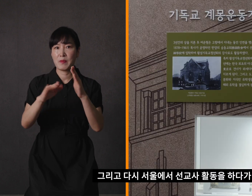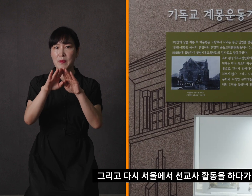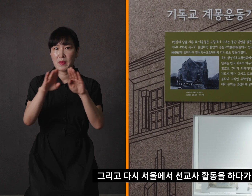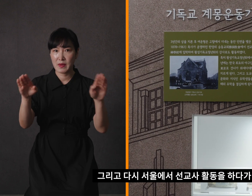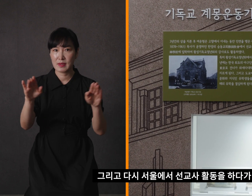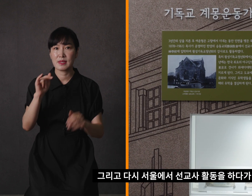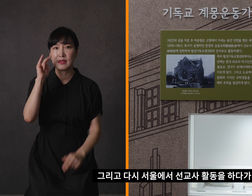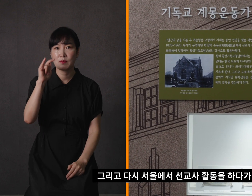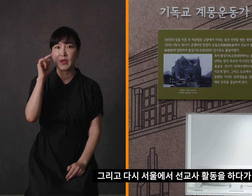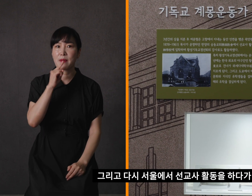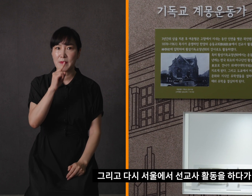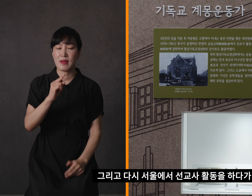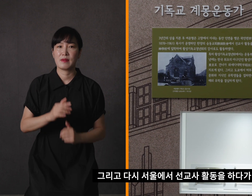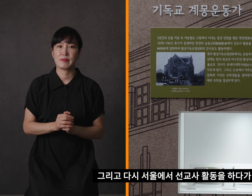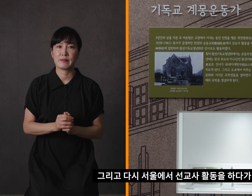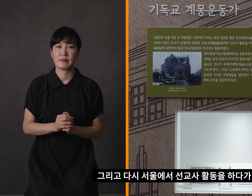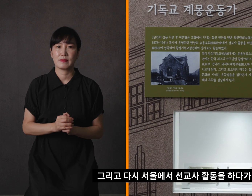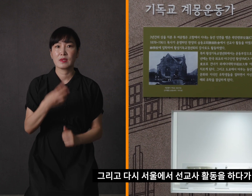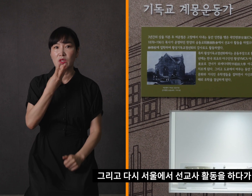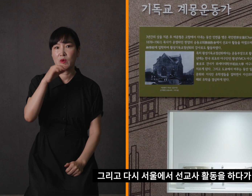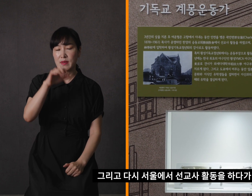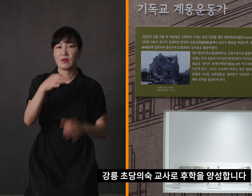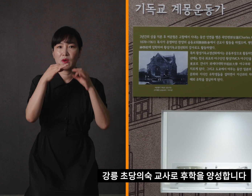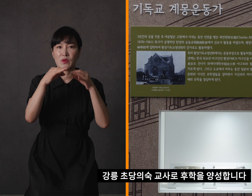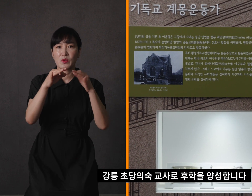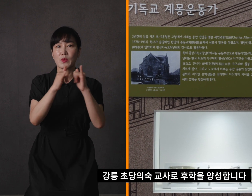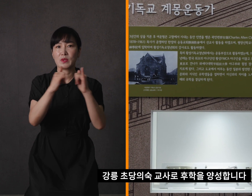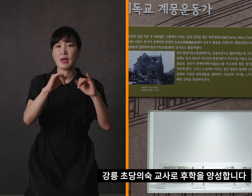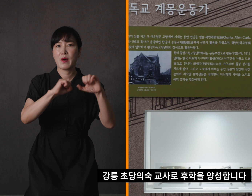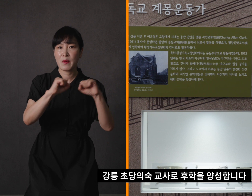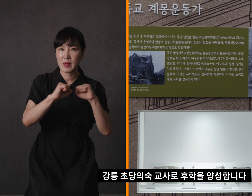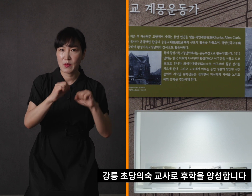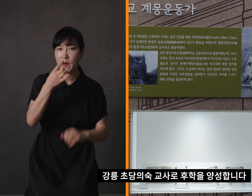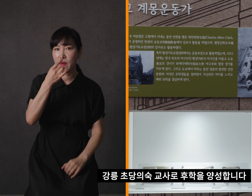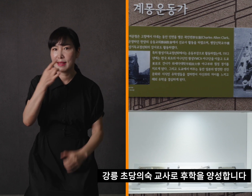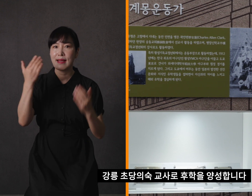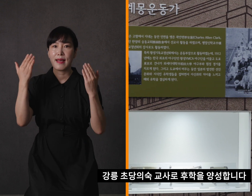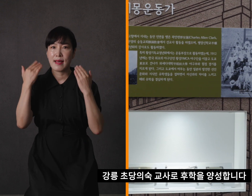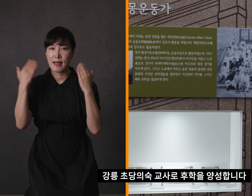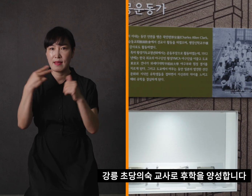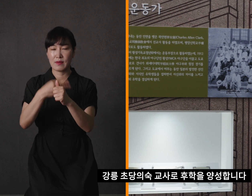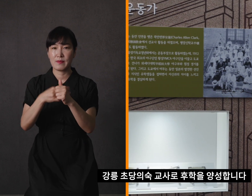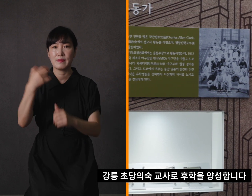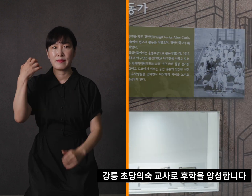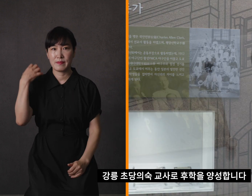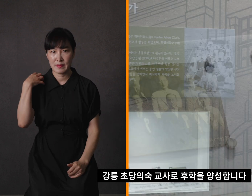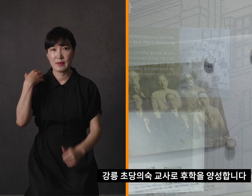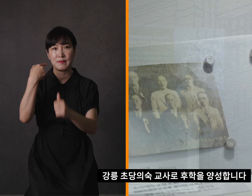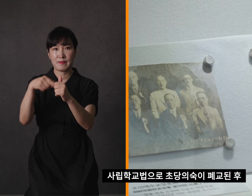그리고 다시 서울에서 선교사 활동을 하다가 강릉 초당의숙교사로 후학을 양성합니다.